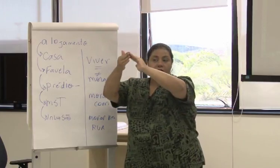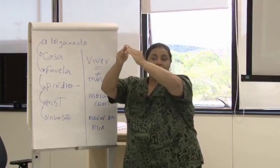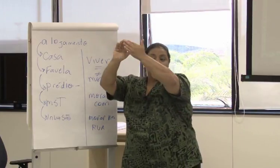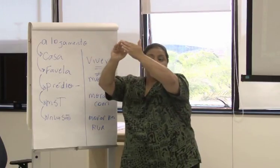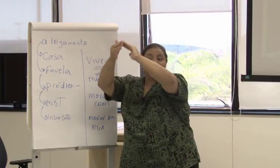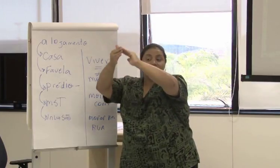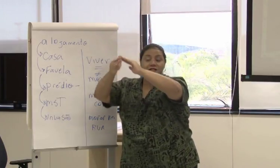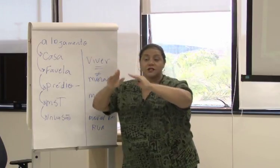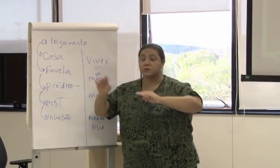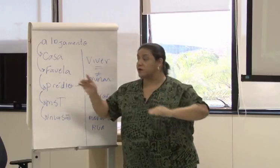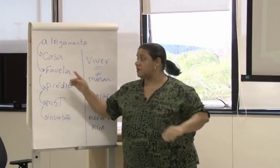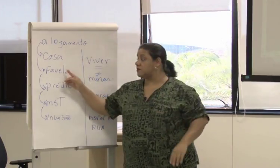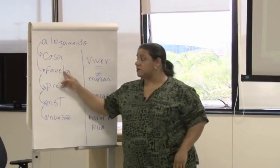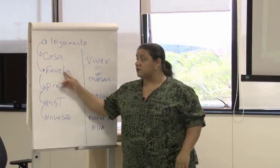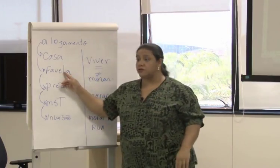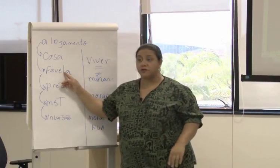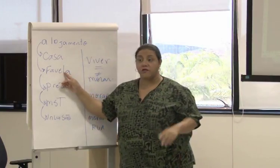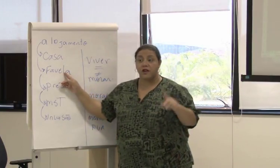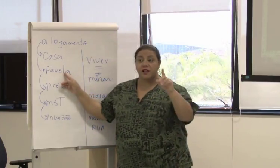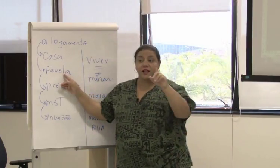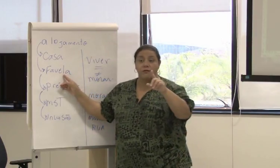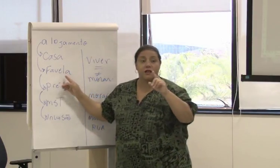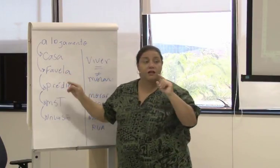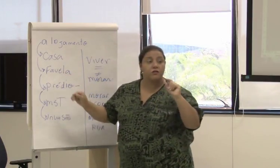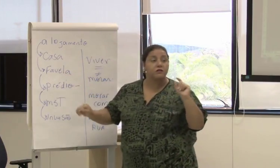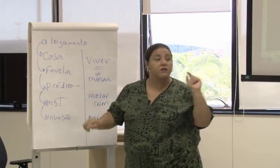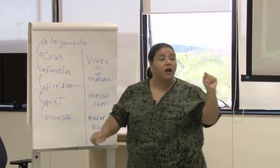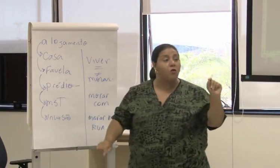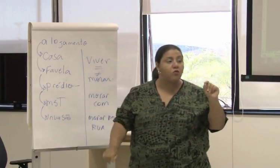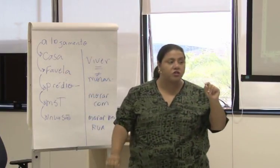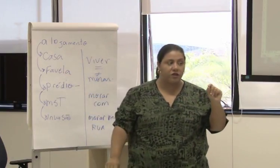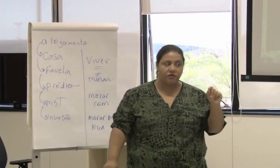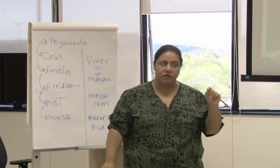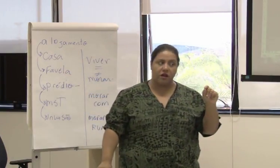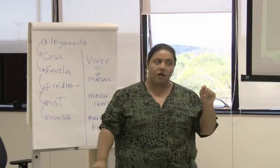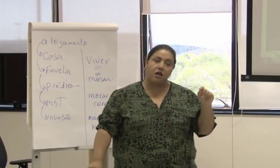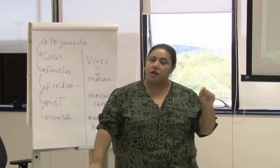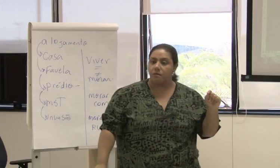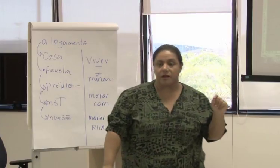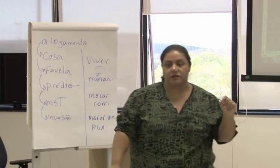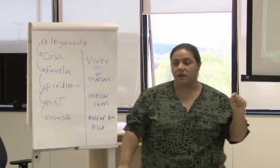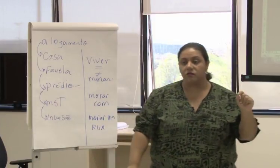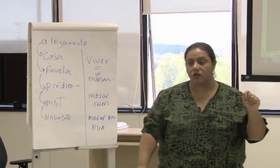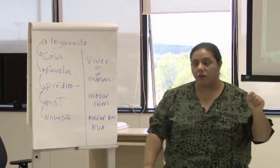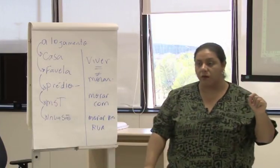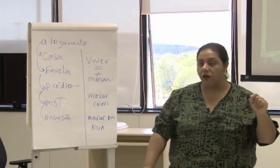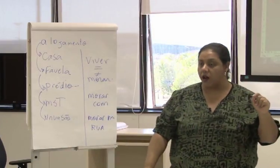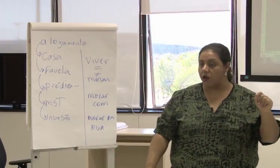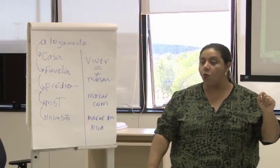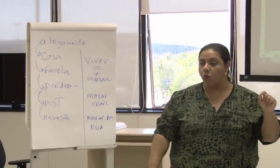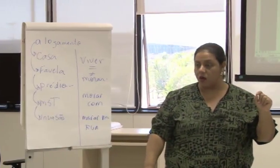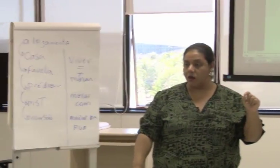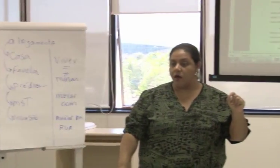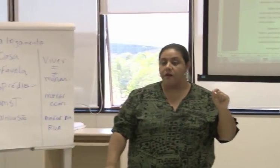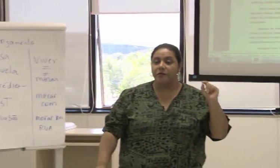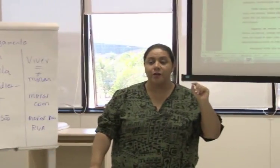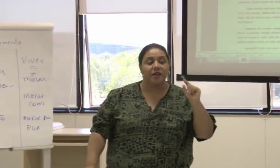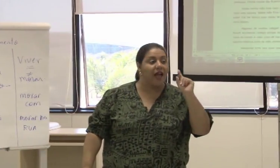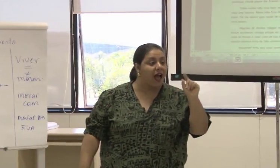É interessante porque esse conceito de favela delimita, inclusive, aonde é a favela. Em Brasília não sobe para lugar nenhum. Tanto que